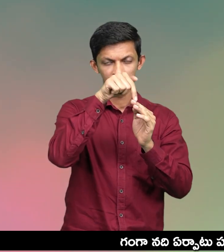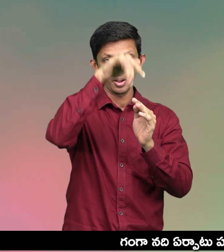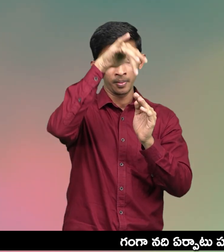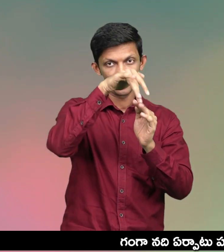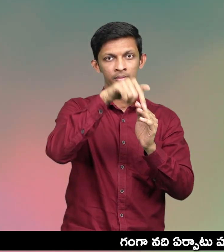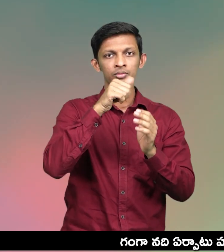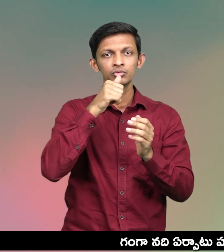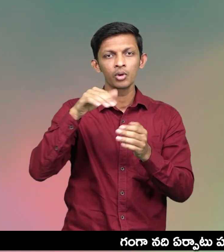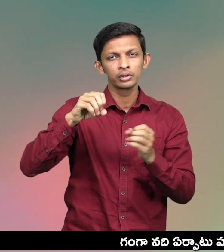ఉద్భవించింది.